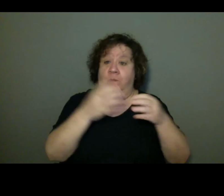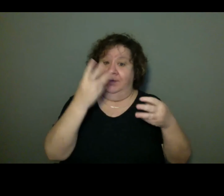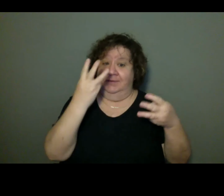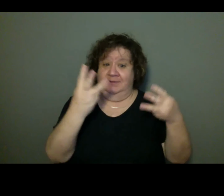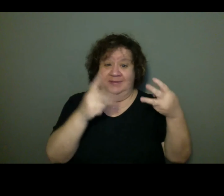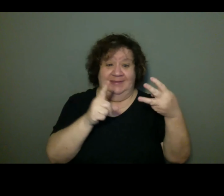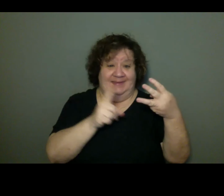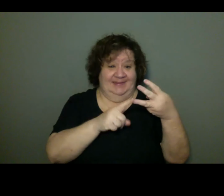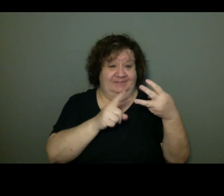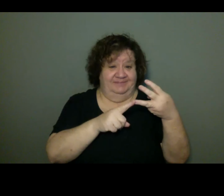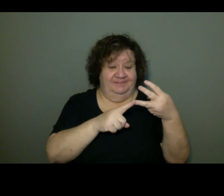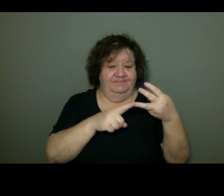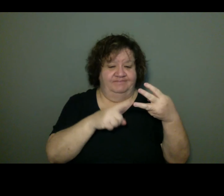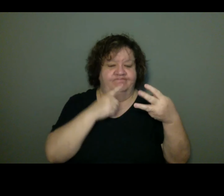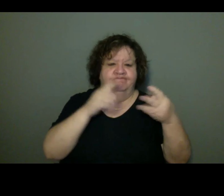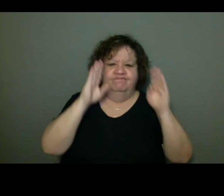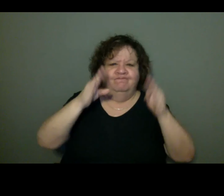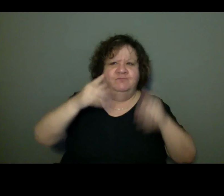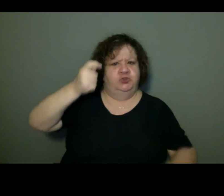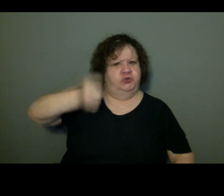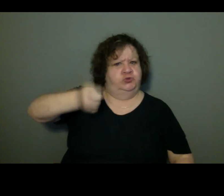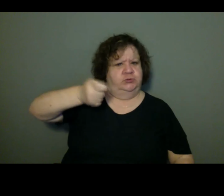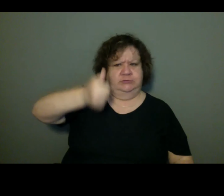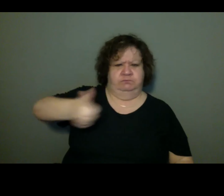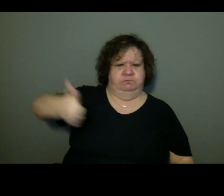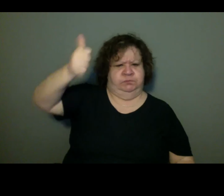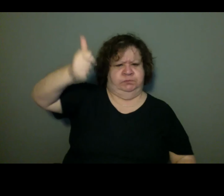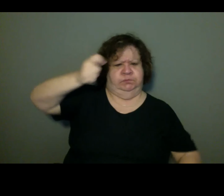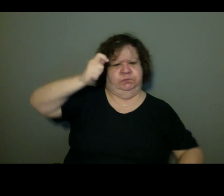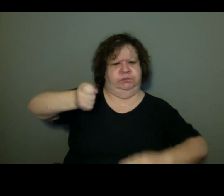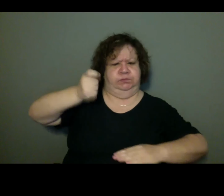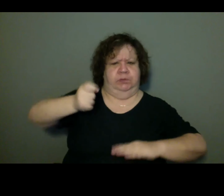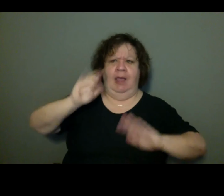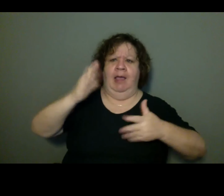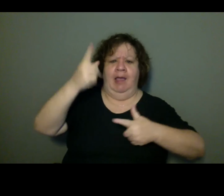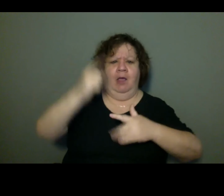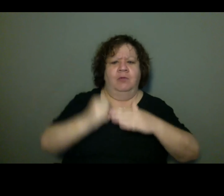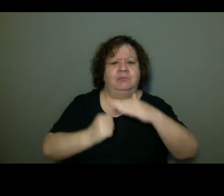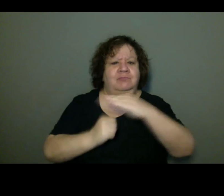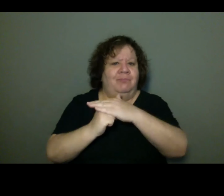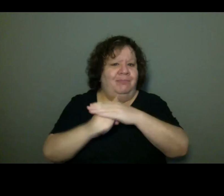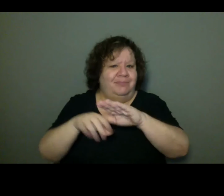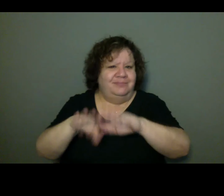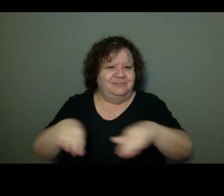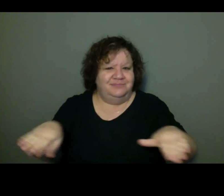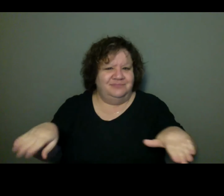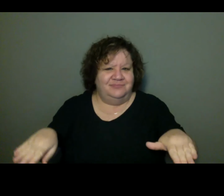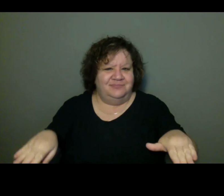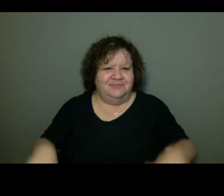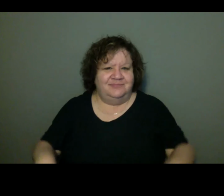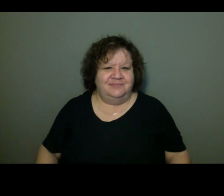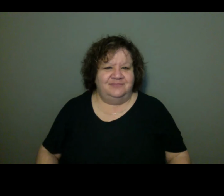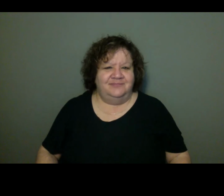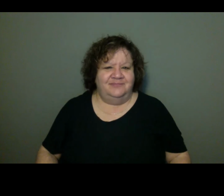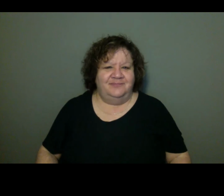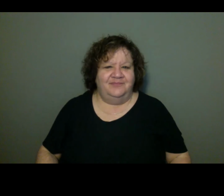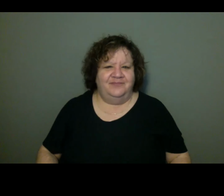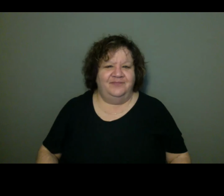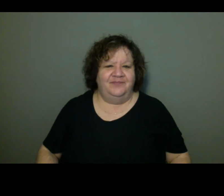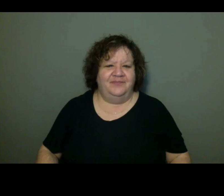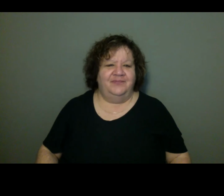justicia, la responsabilidad que tienen las autoridades frente a los niños y a niños que se han hecho